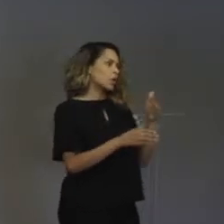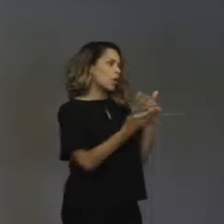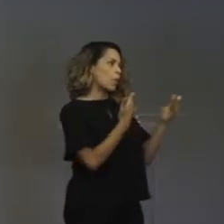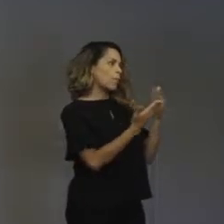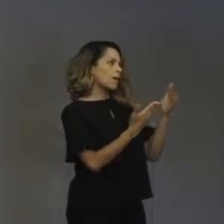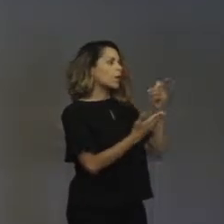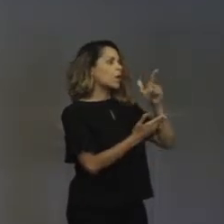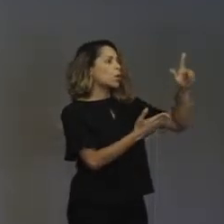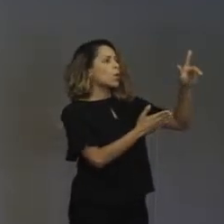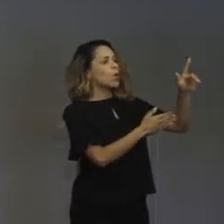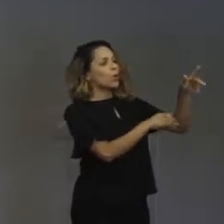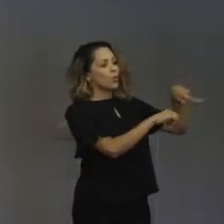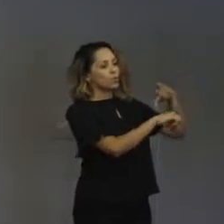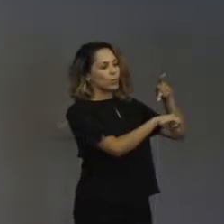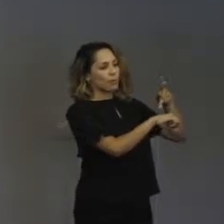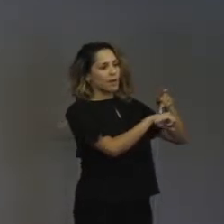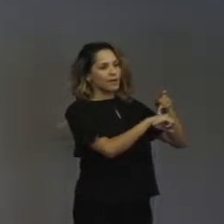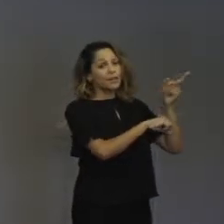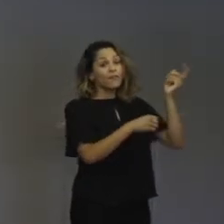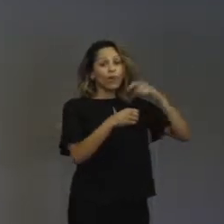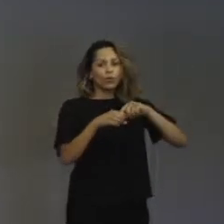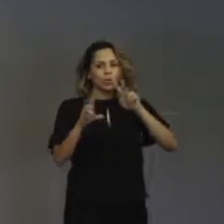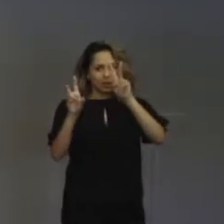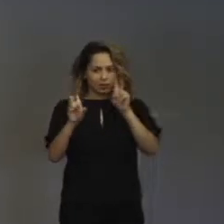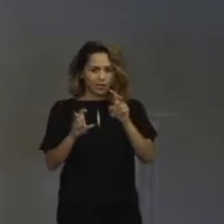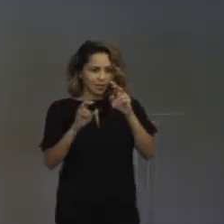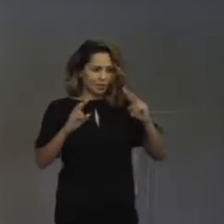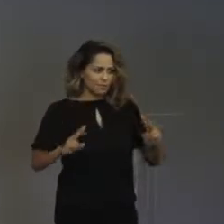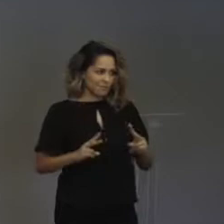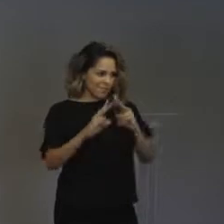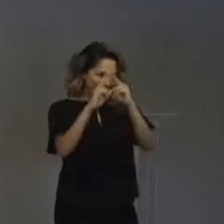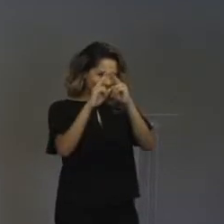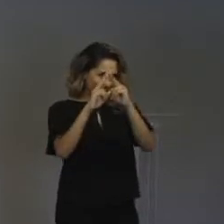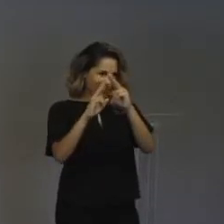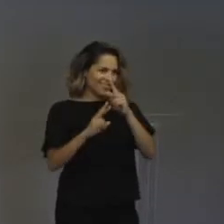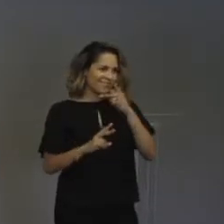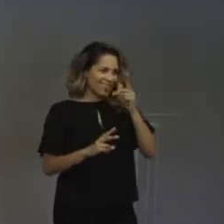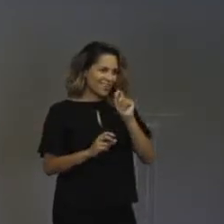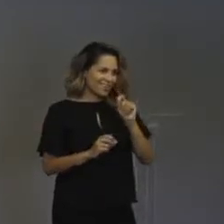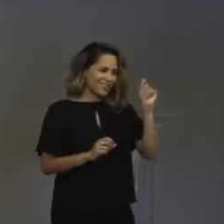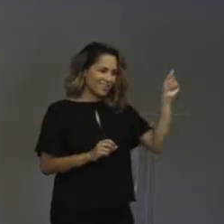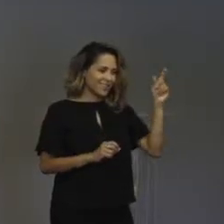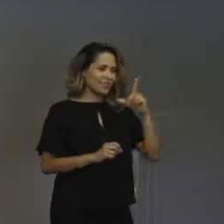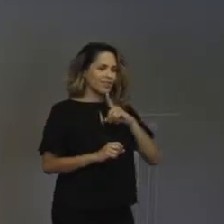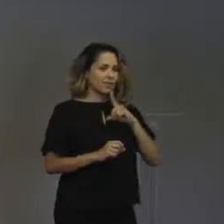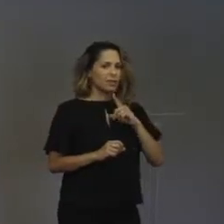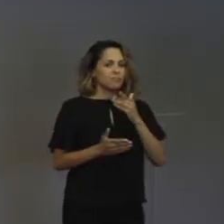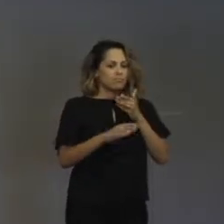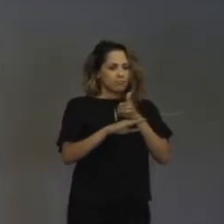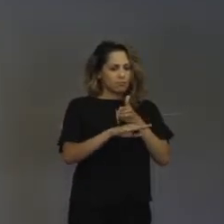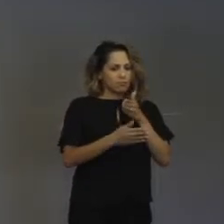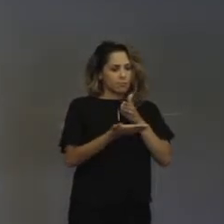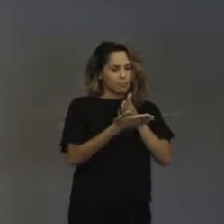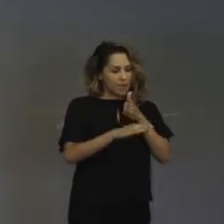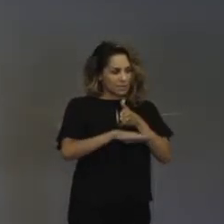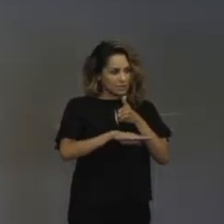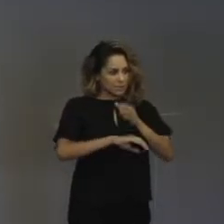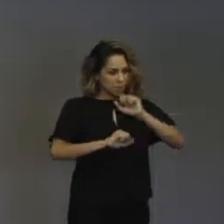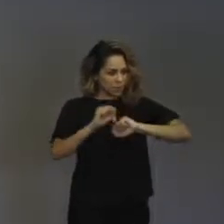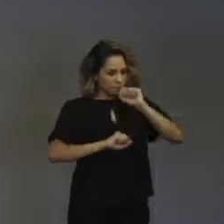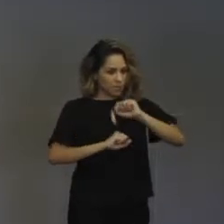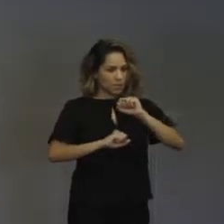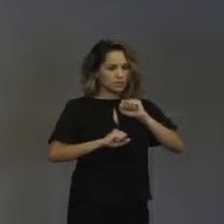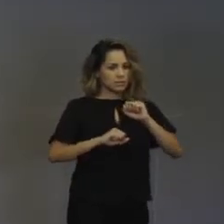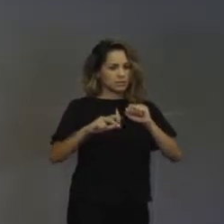de Paris, que não estava no script, mas falar de laboratório de inovação da participação pública e privada dentro dessas questões, eu vou voltar nela